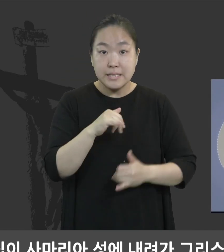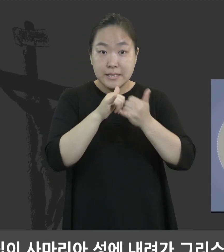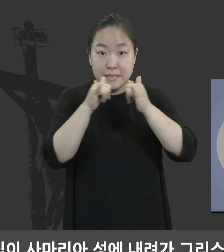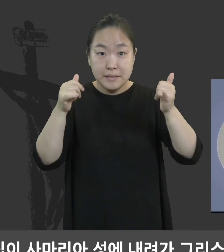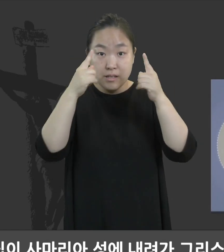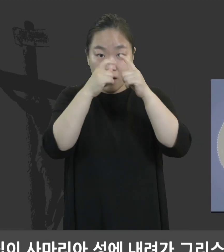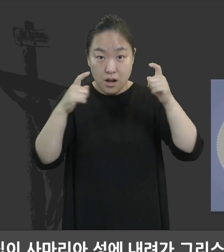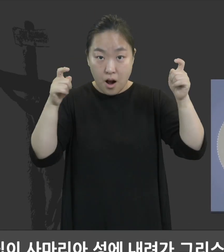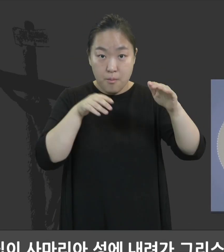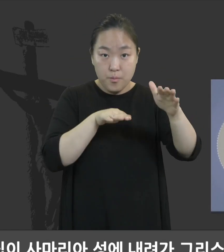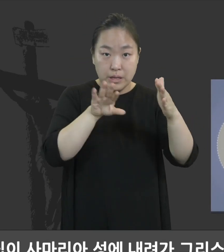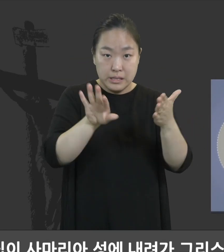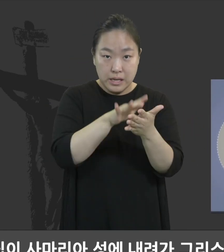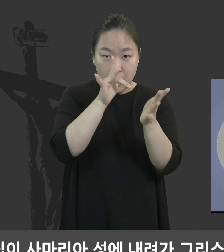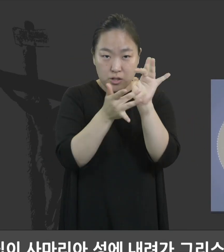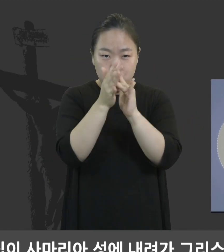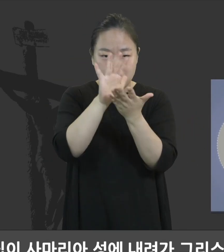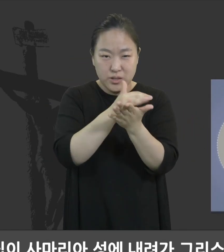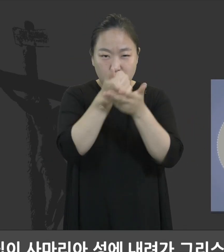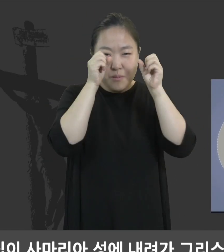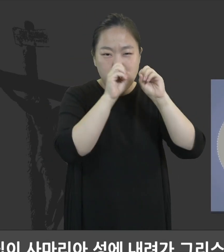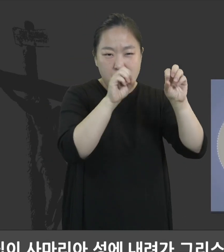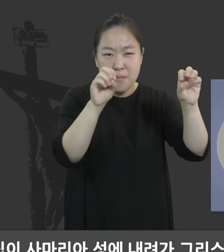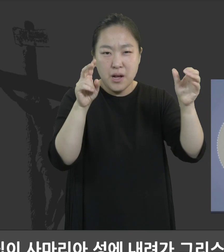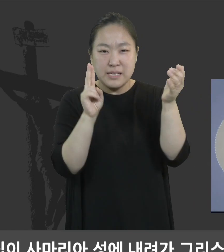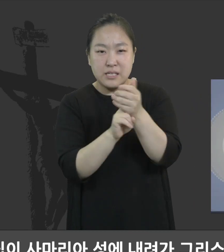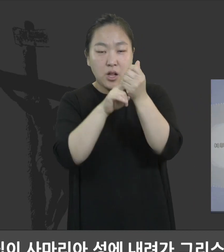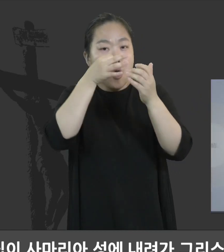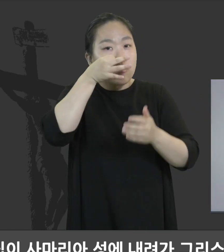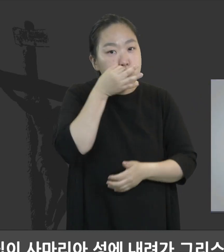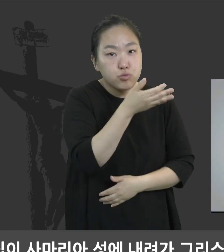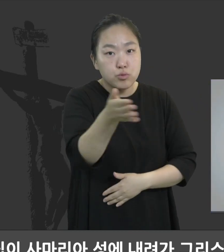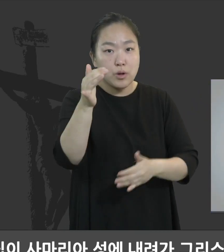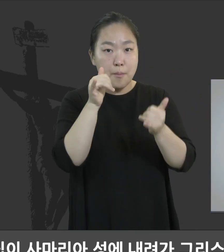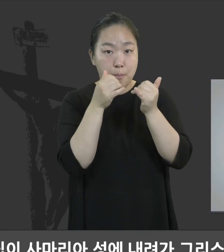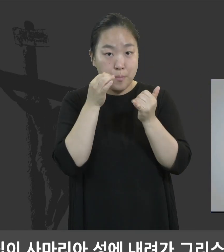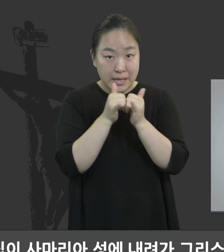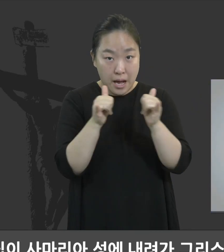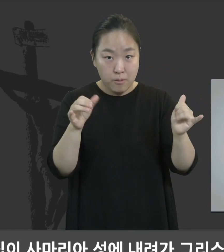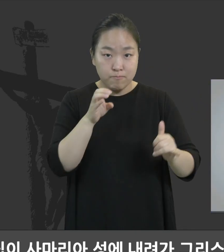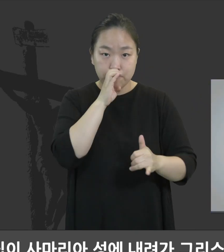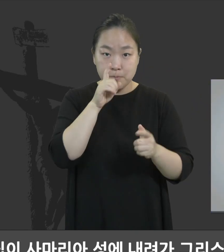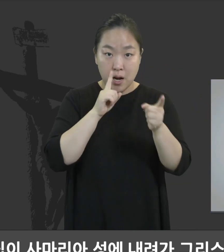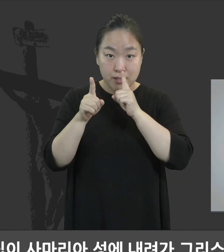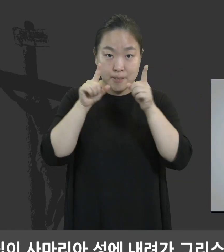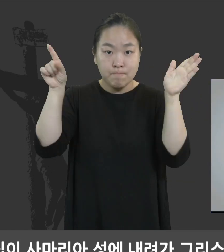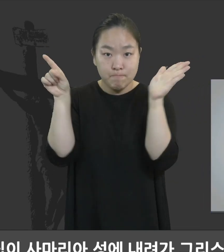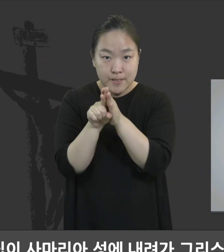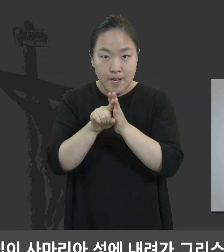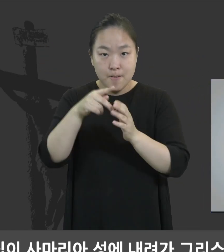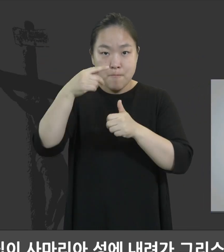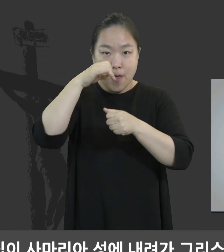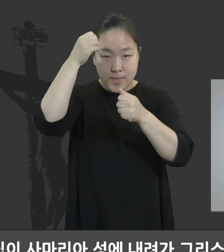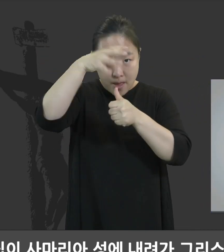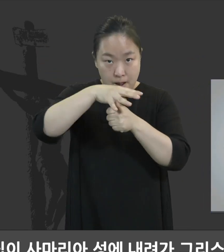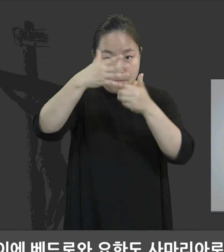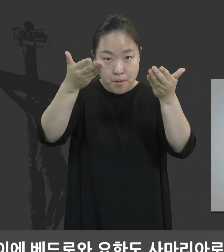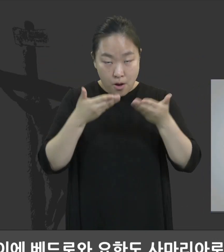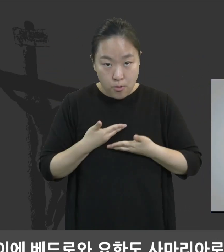내려가 그리스도를 전하고 표적을 일으키자 많은 사람들이 빌립의 말을 믿고 세례를